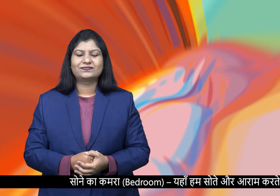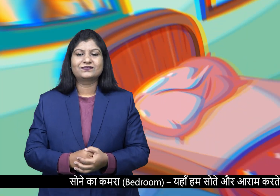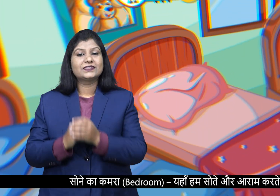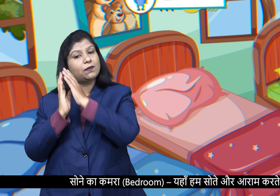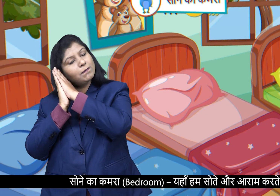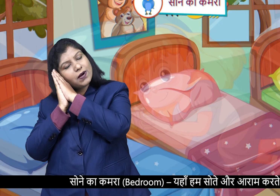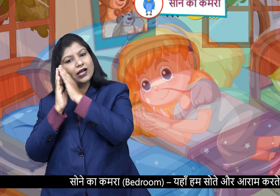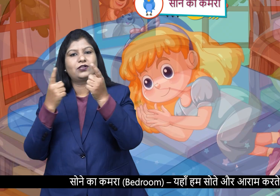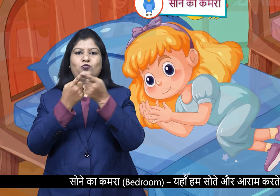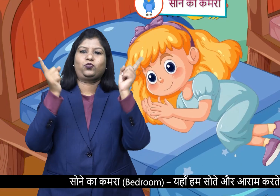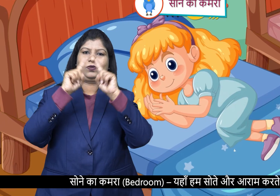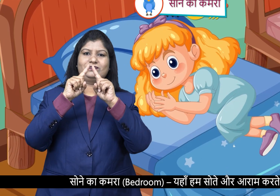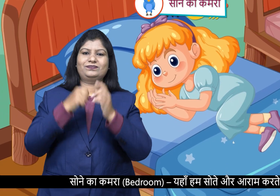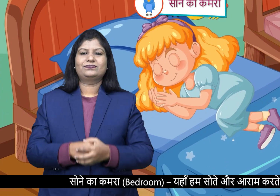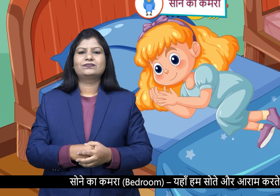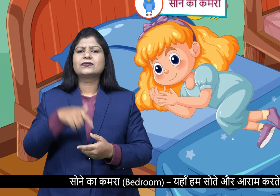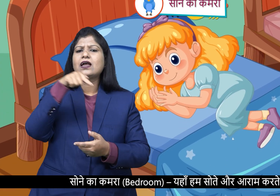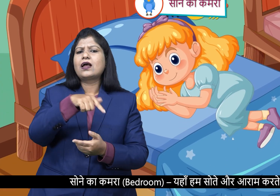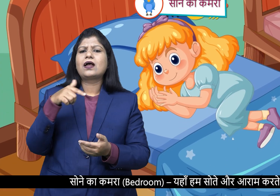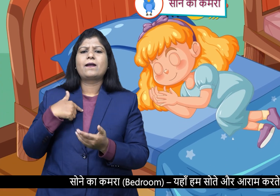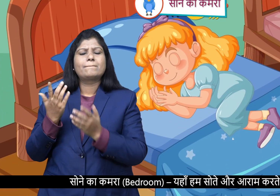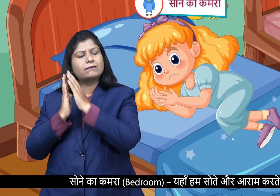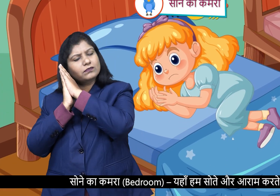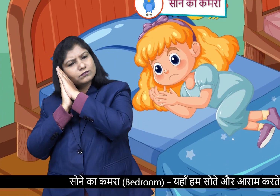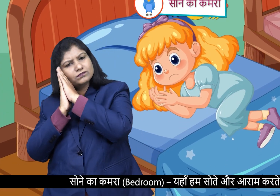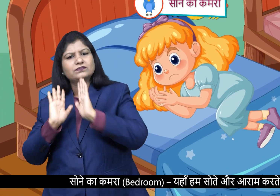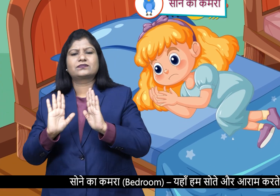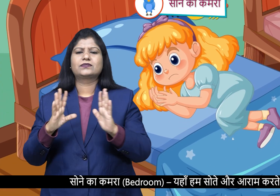सोने का कमरा, बेडरूम, यहाँ हम सोते और आराम करते हैं।